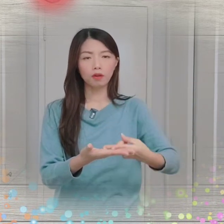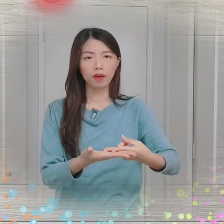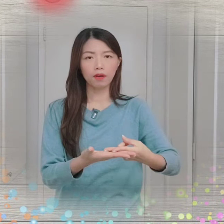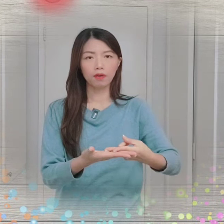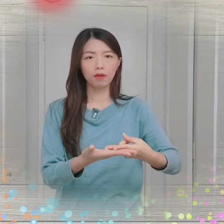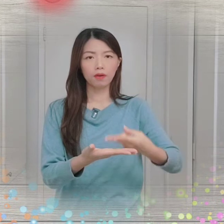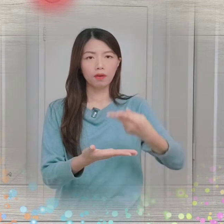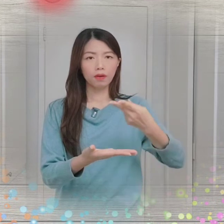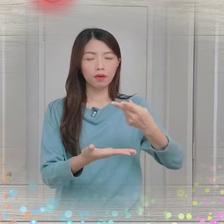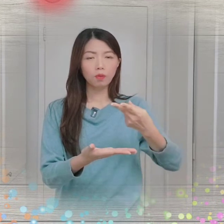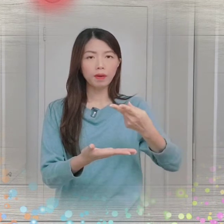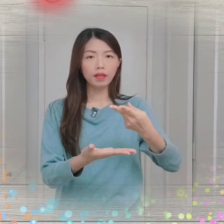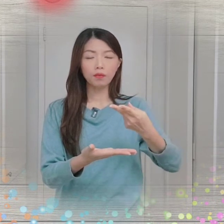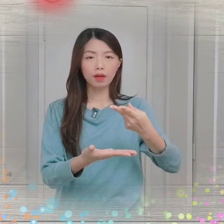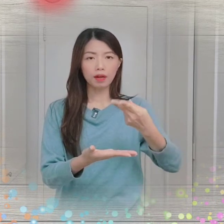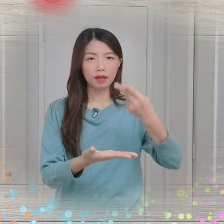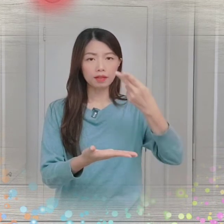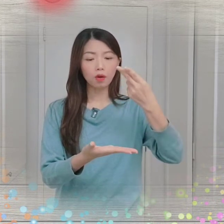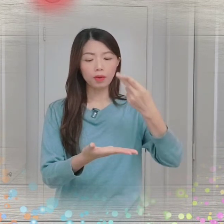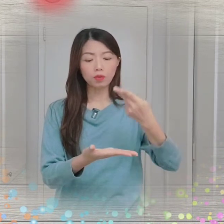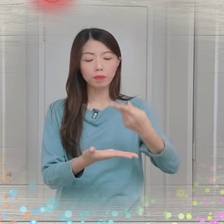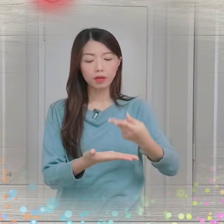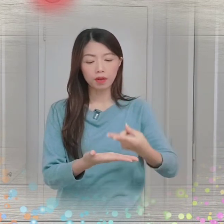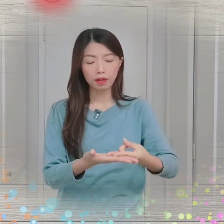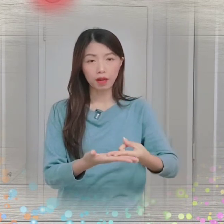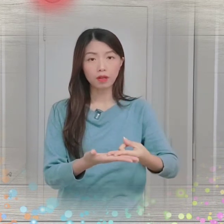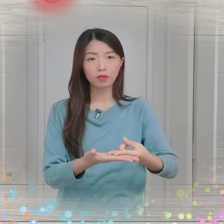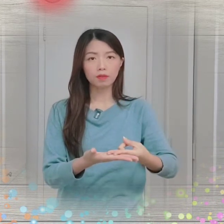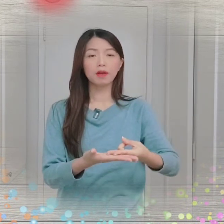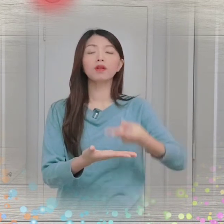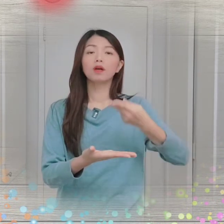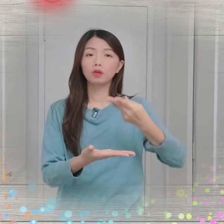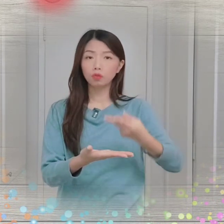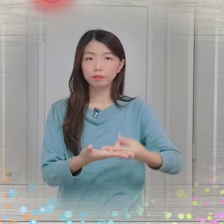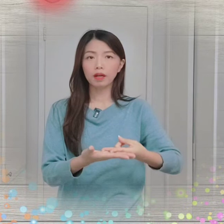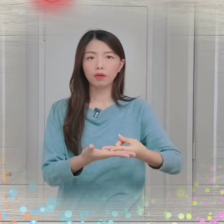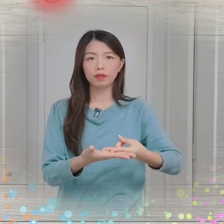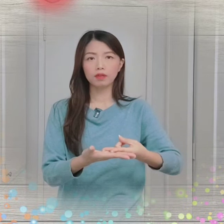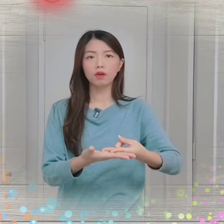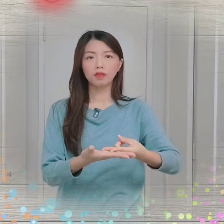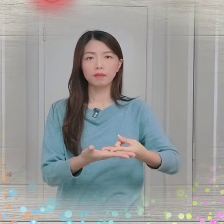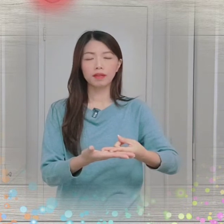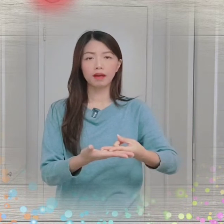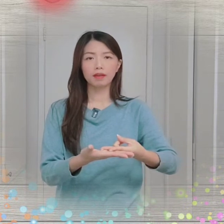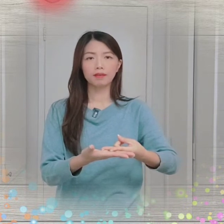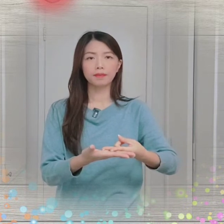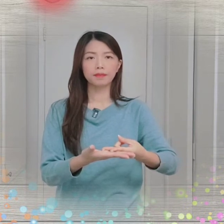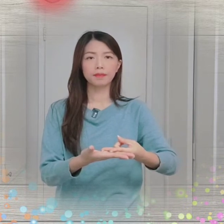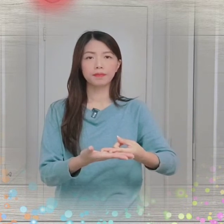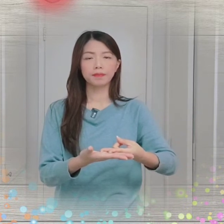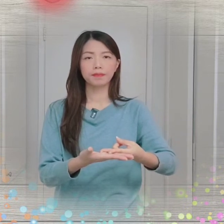눕는 거예요. 손바닥이 위를 향하게 해서 왼손바닥 위에 이렇게 내려놔 주시면 눕다라고 하는 뜻의 수어가 됩니다.